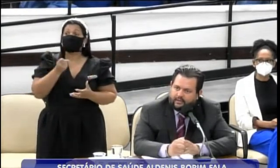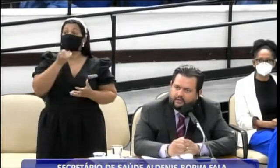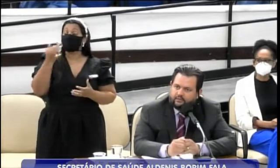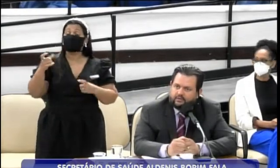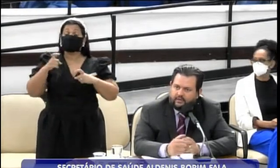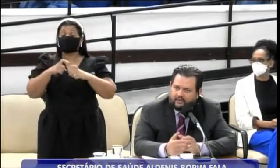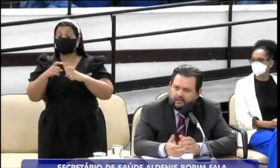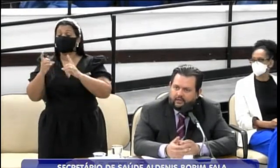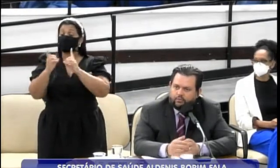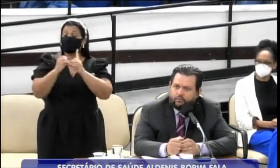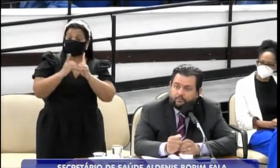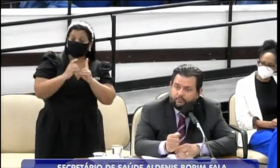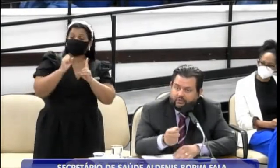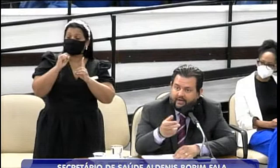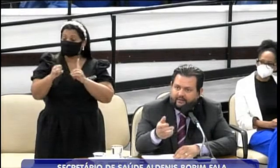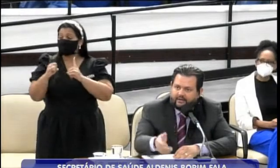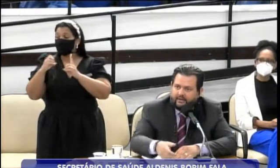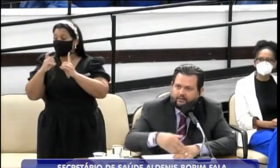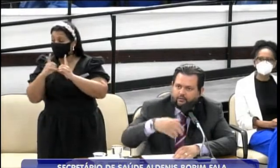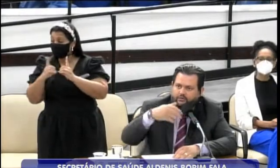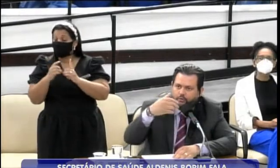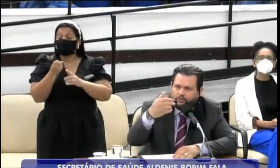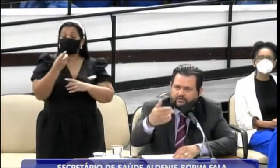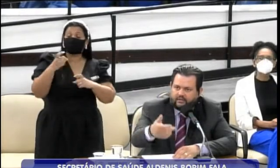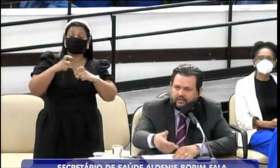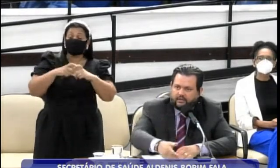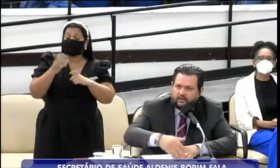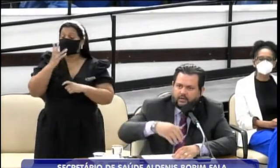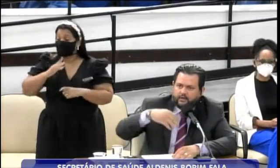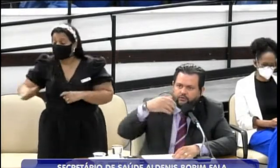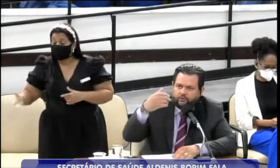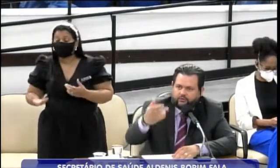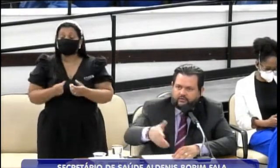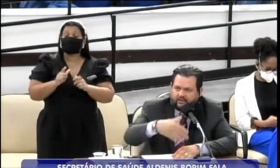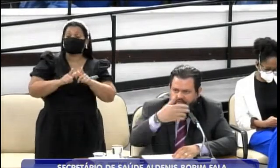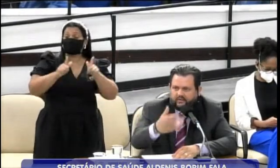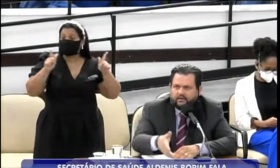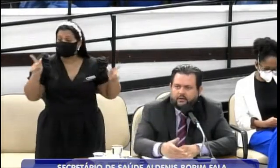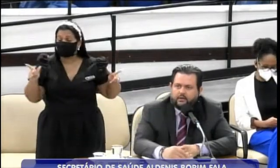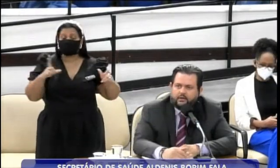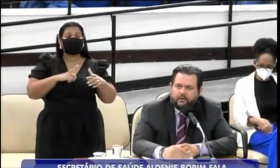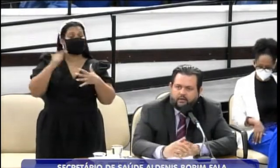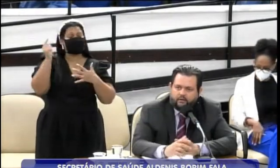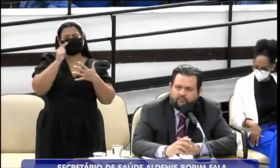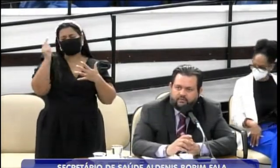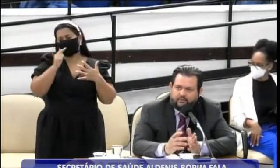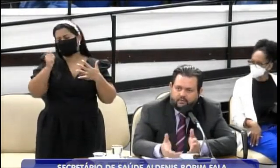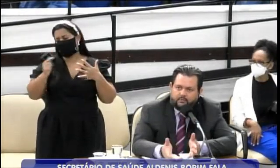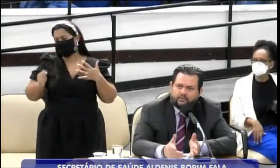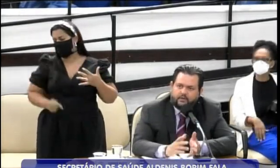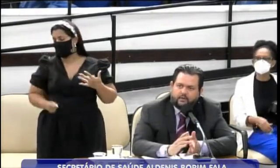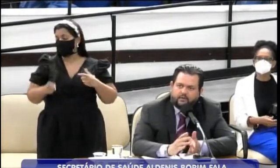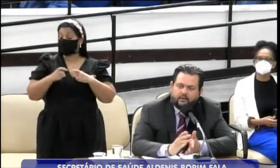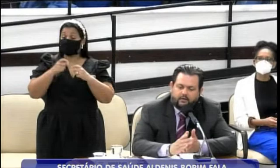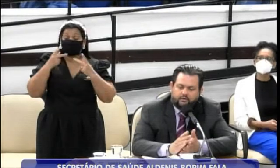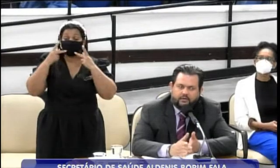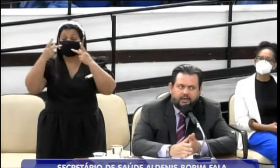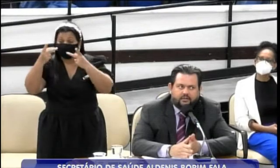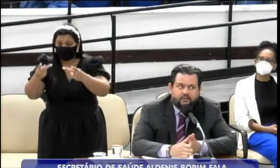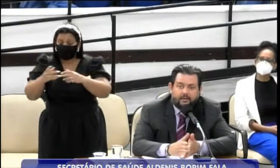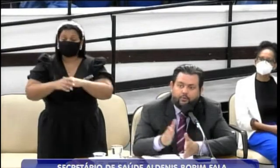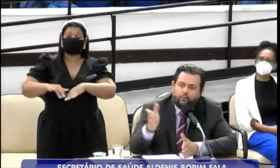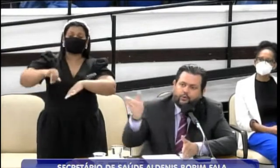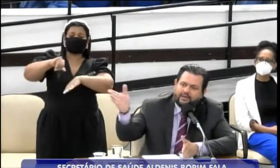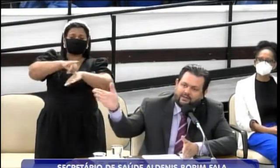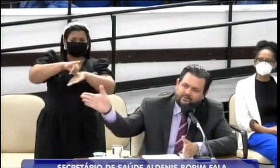estão atendendo, se está atendendo, quantos pediatras tem, quantos ginecologistas tem, cardiologista e etc., e visitamos, né, as